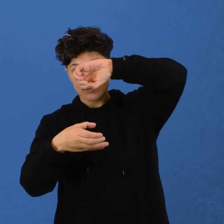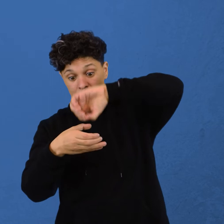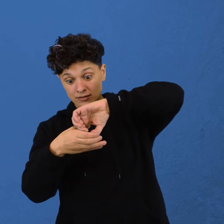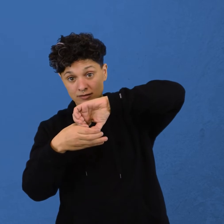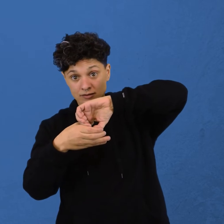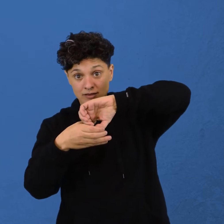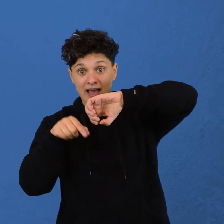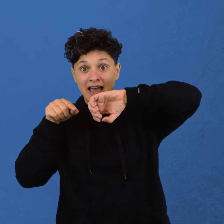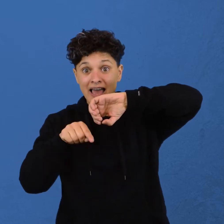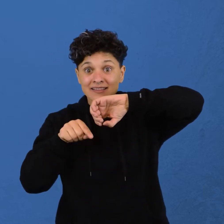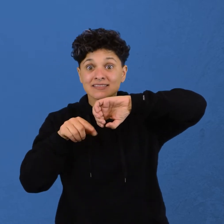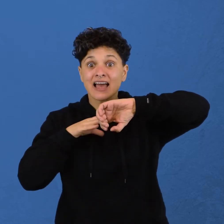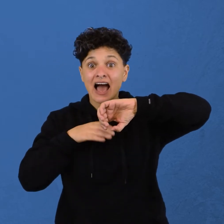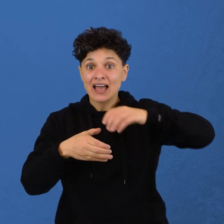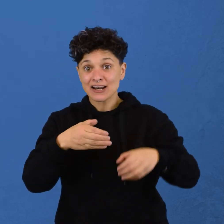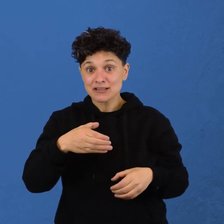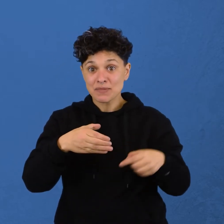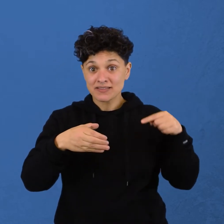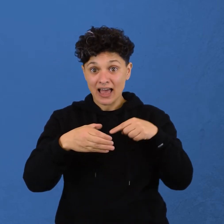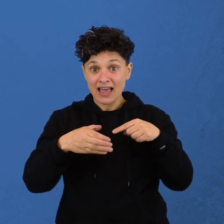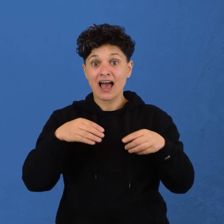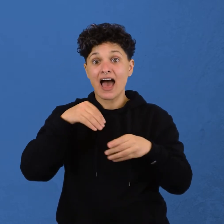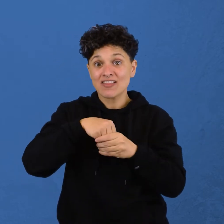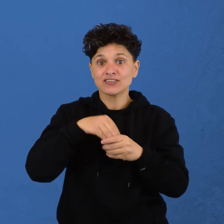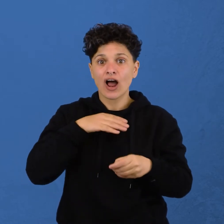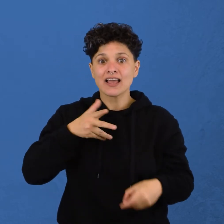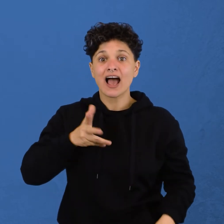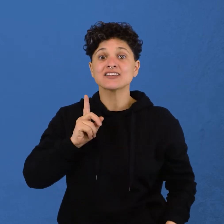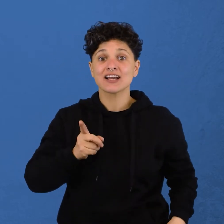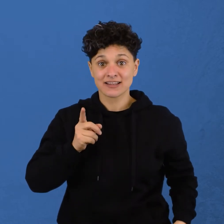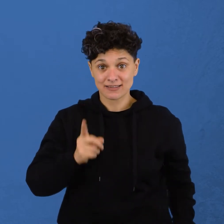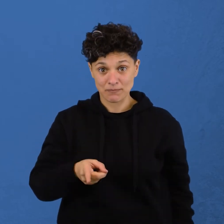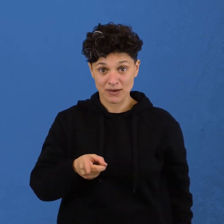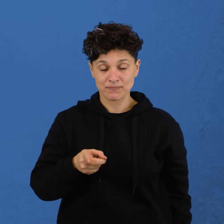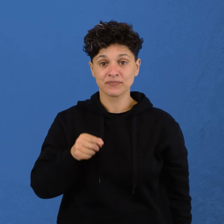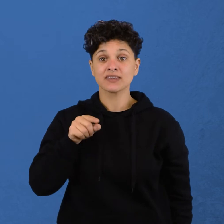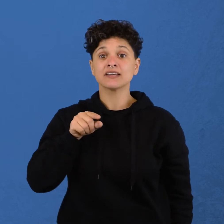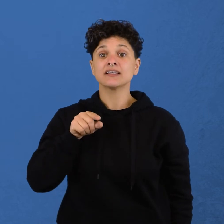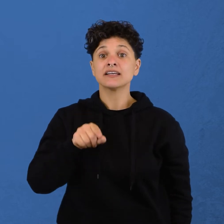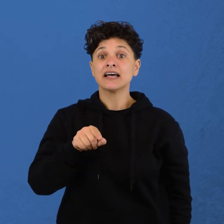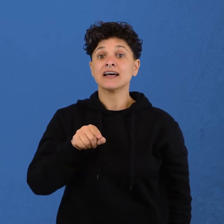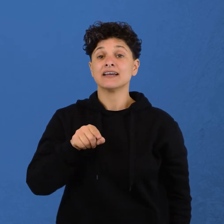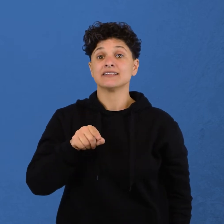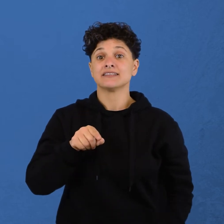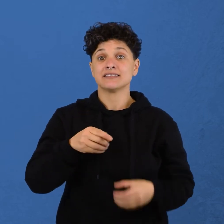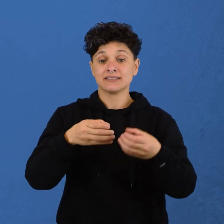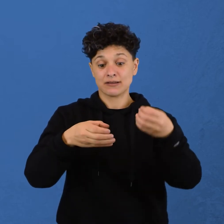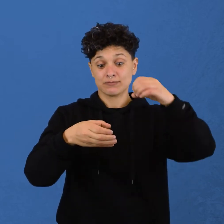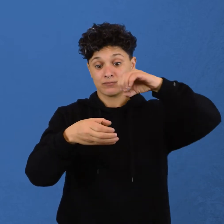en un recipiente abierto que también contiene mercurio. Este desciende en el tubo, pero no